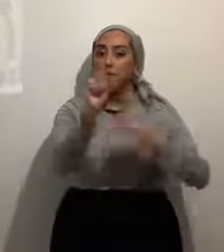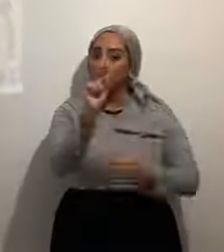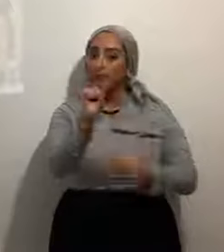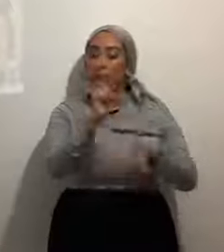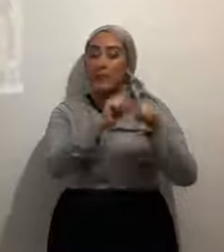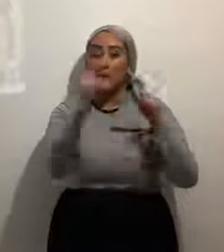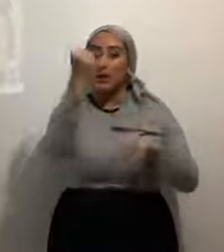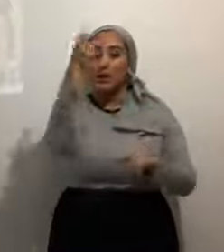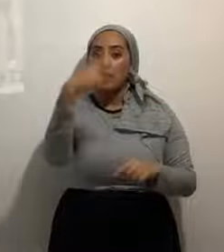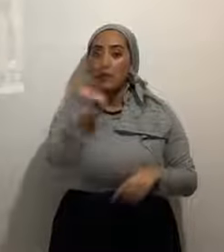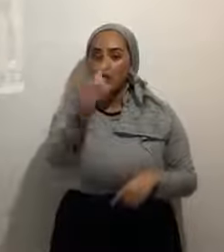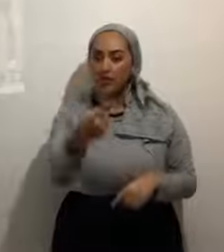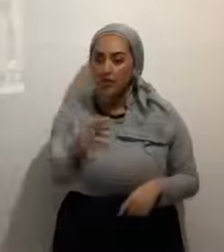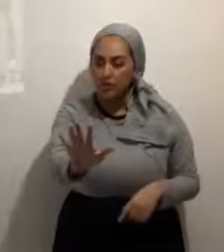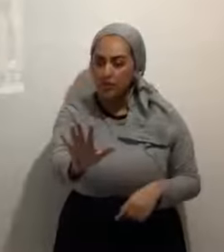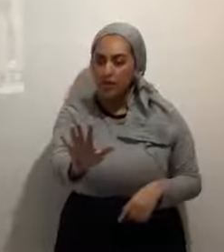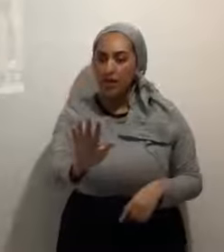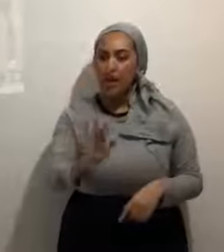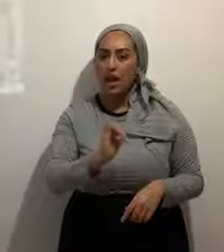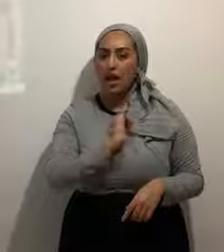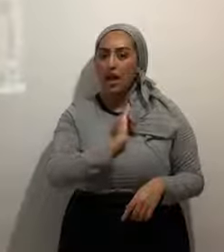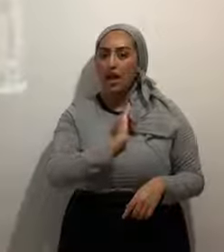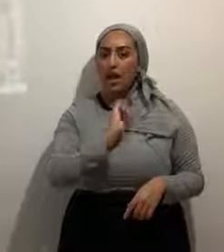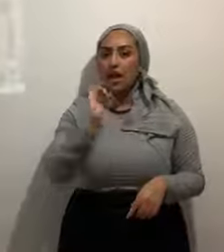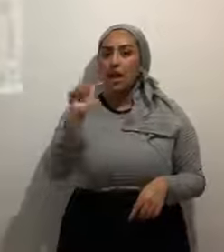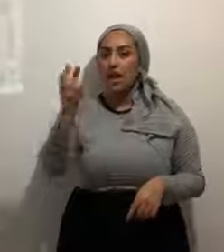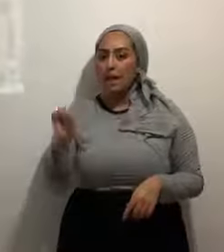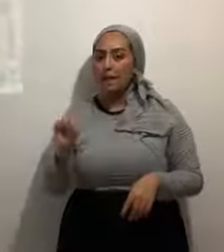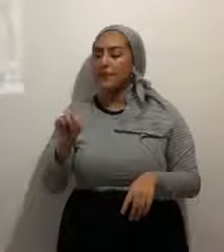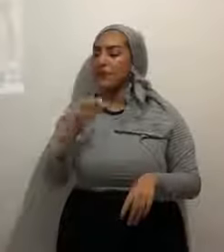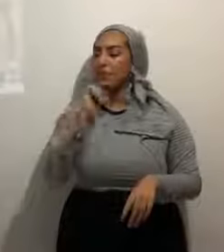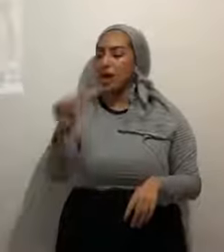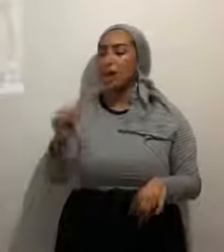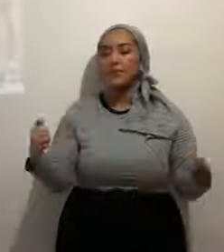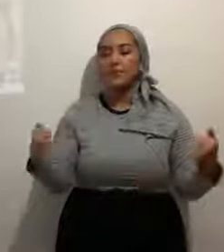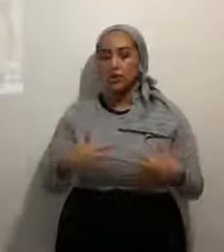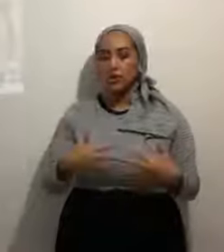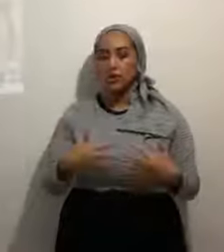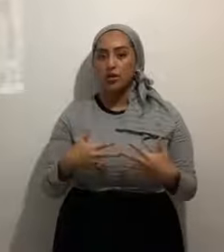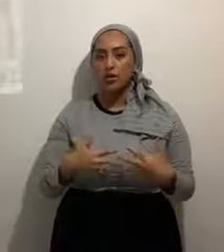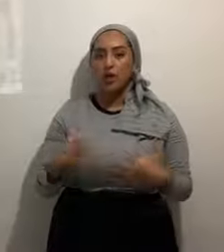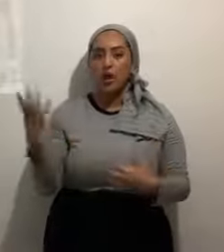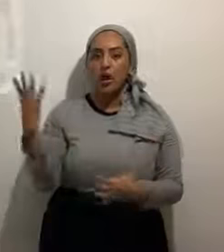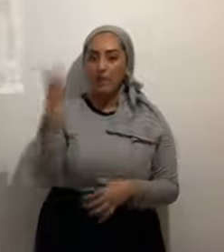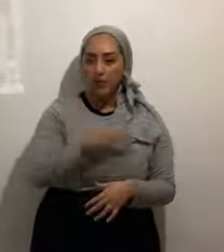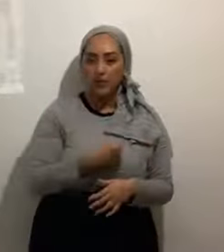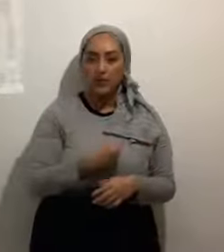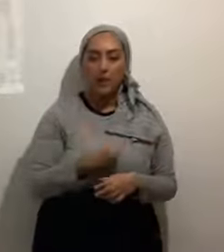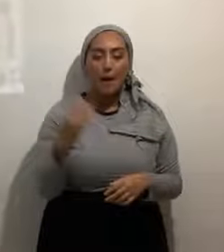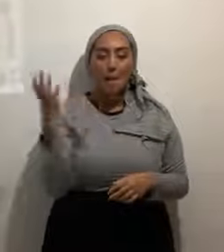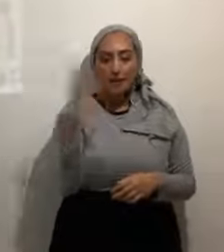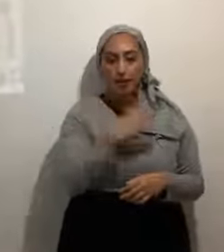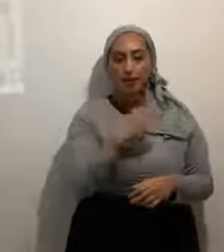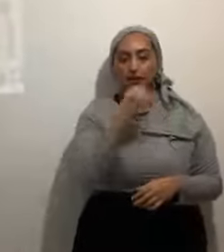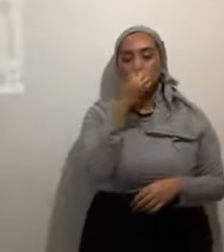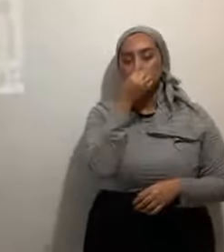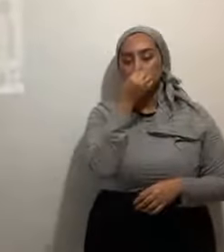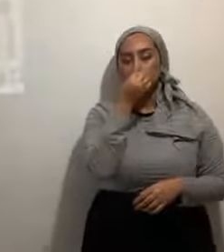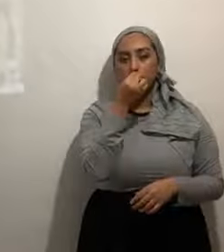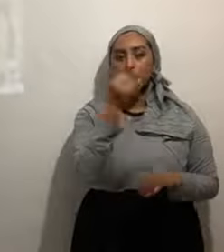dijo, yo soy, no temáis. ¡Qué hermoso! ¡Qué hermoso! Subrayen yo